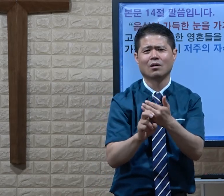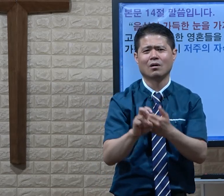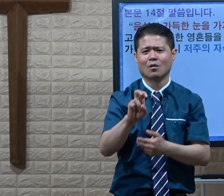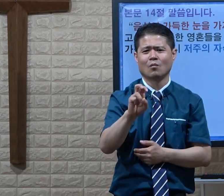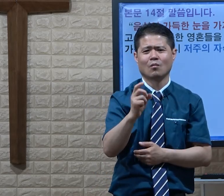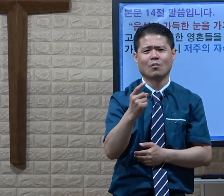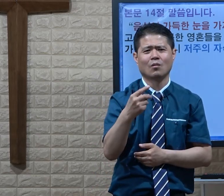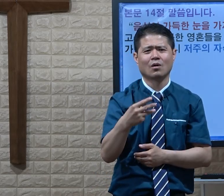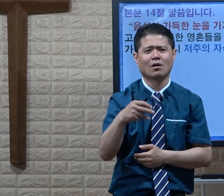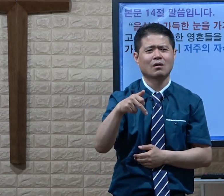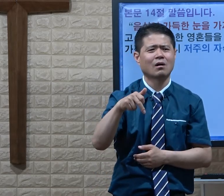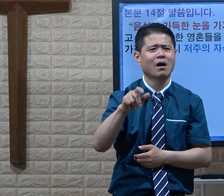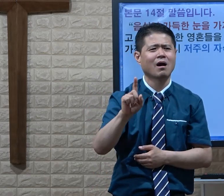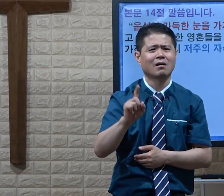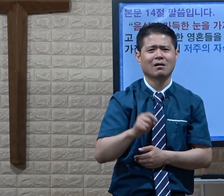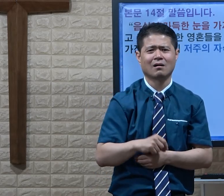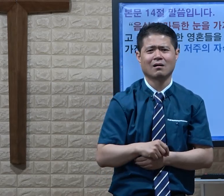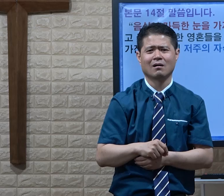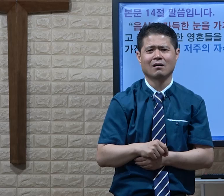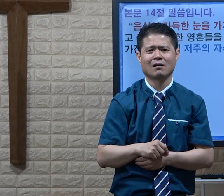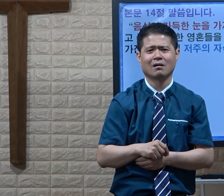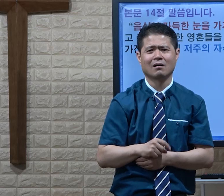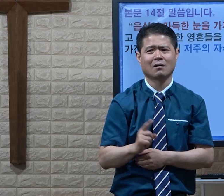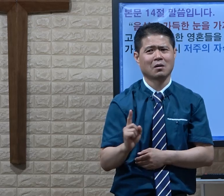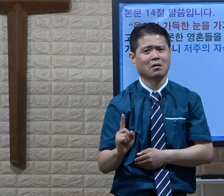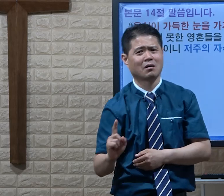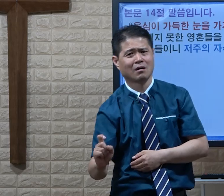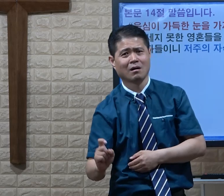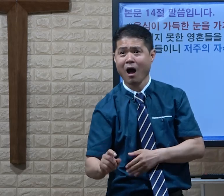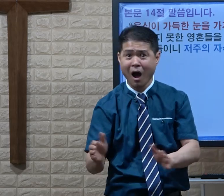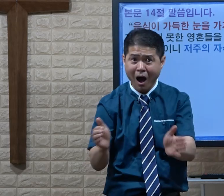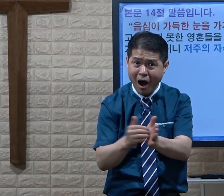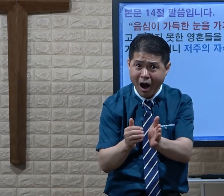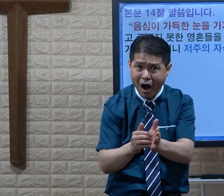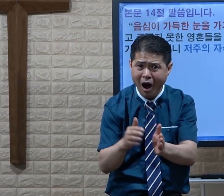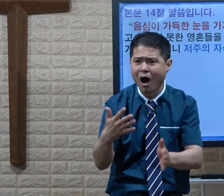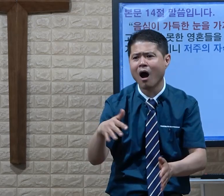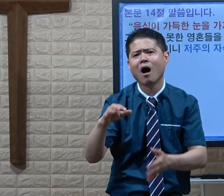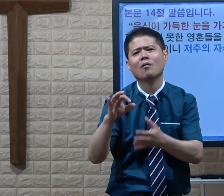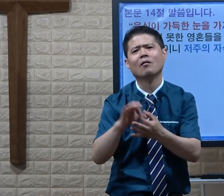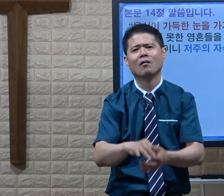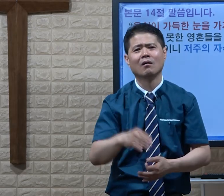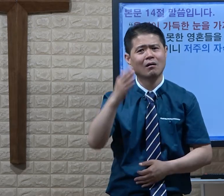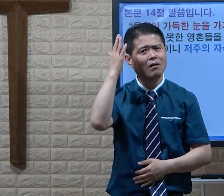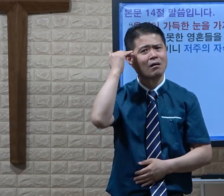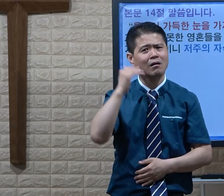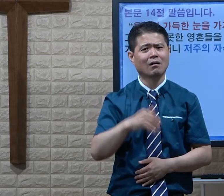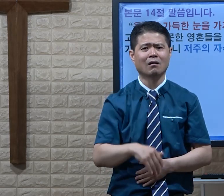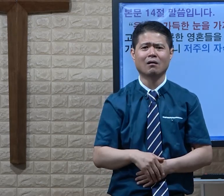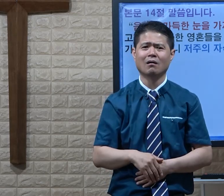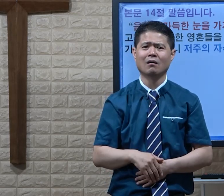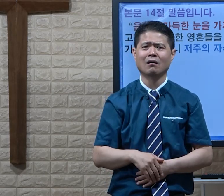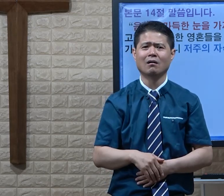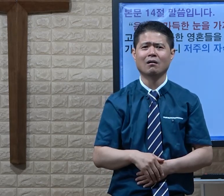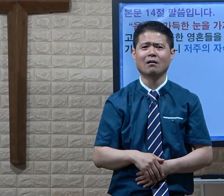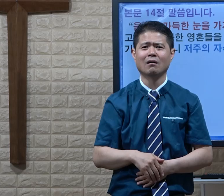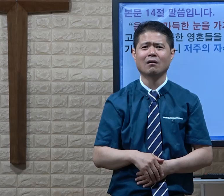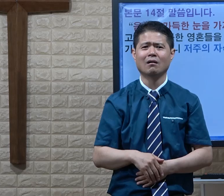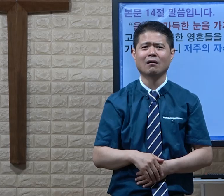바로 불법 촬영과도 같은 그런 몰카도 있고요. 여기서 그치지 않고